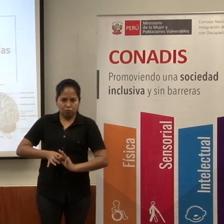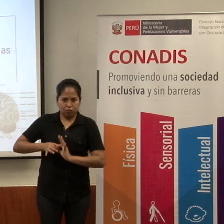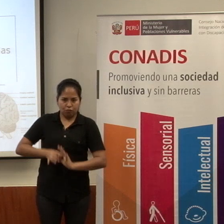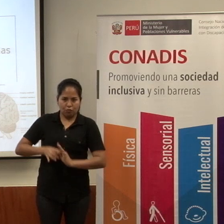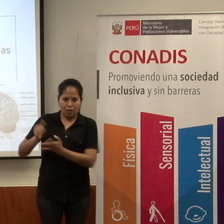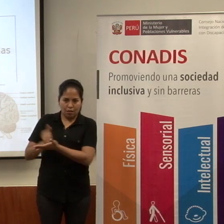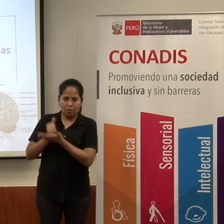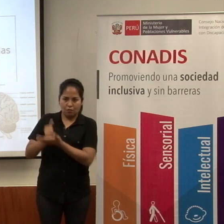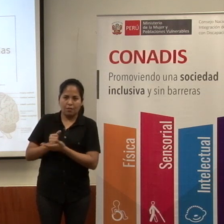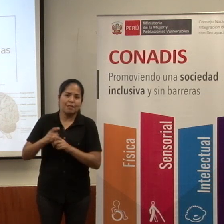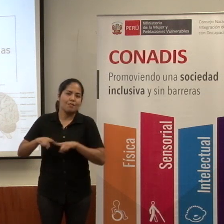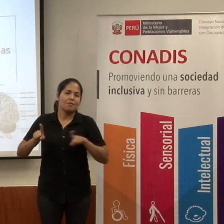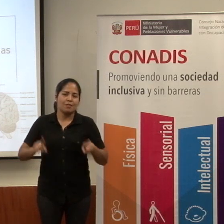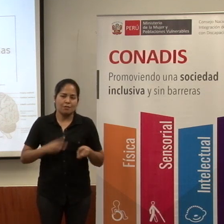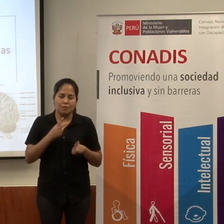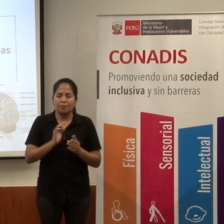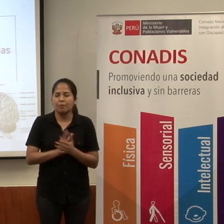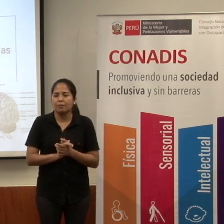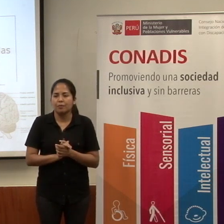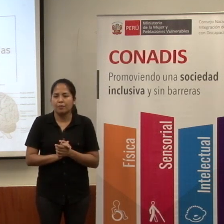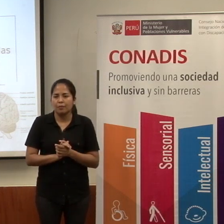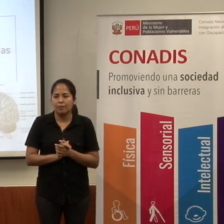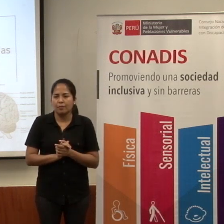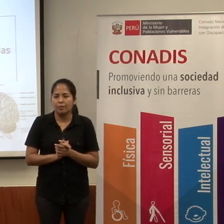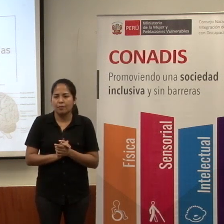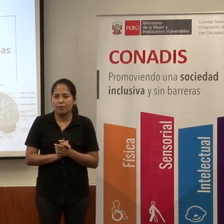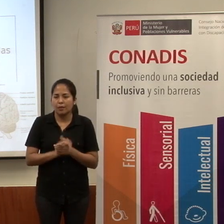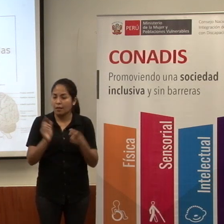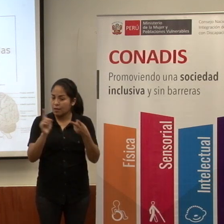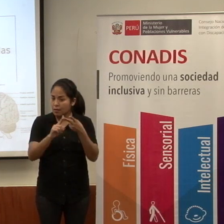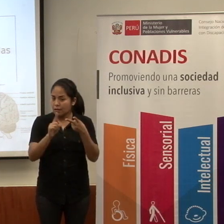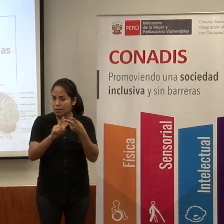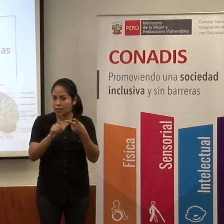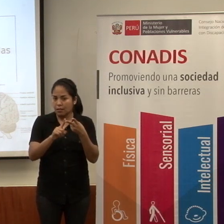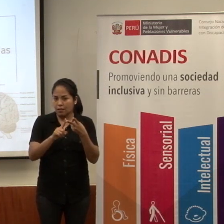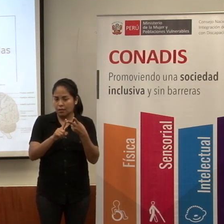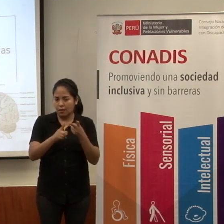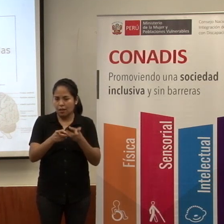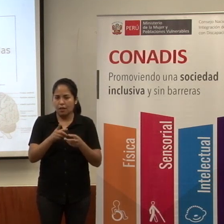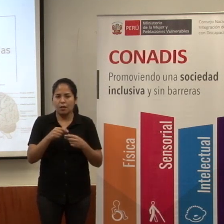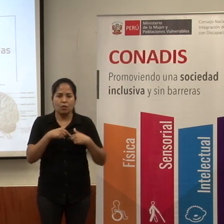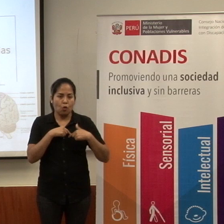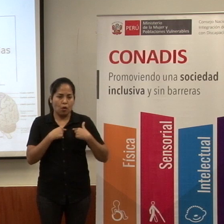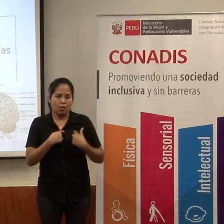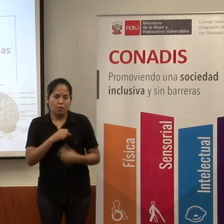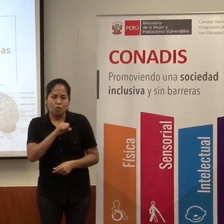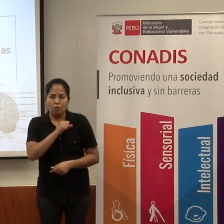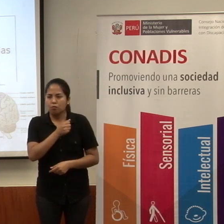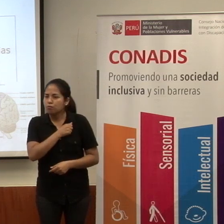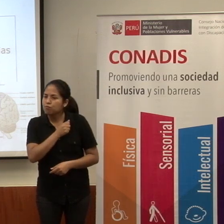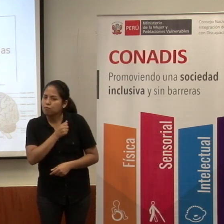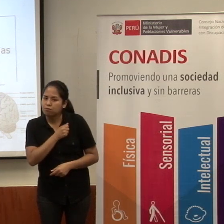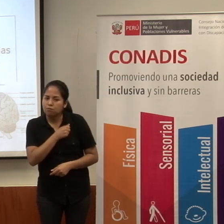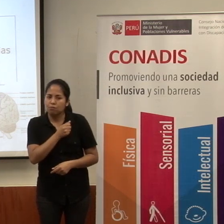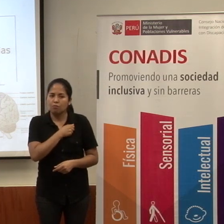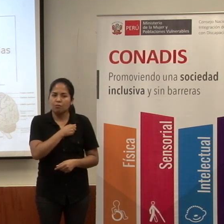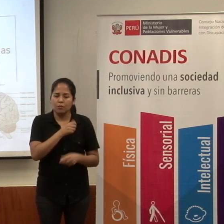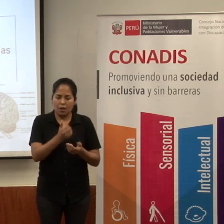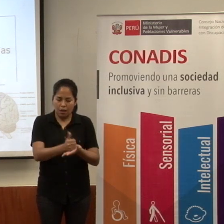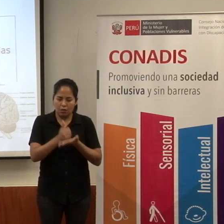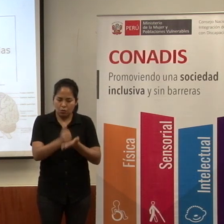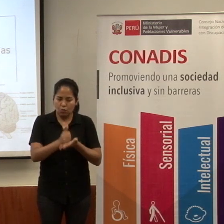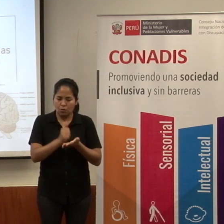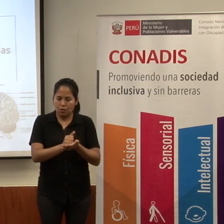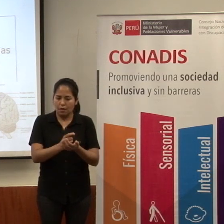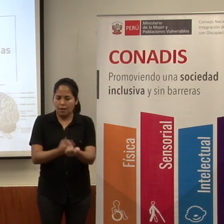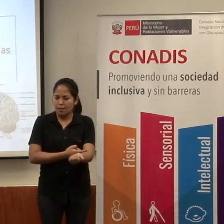umbilical. Primera cosa. En segundo lugar, centro del control cardíaco. Si no late nuestro corazón, no llevamos ese oxígeno al resto